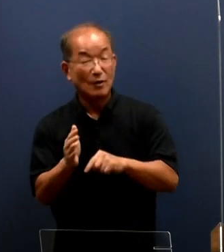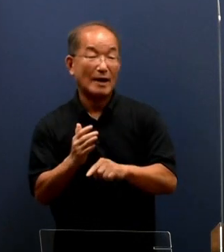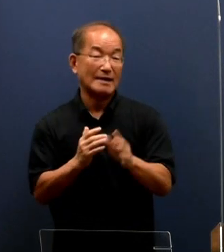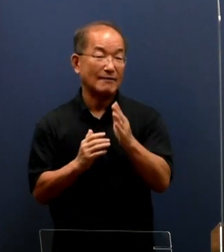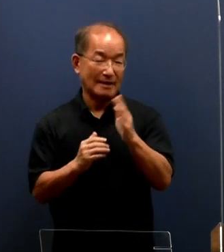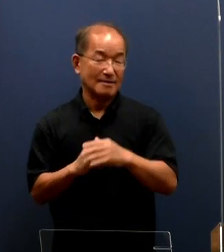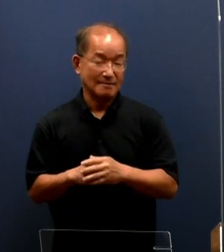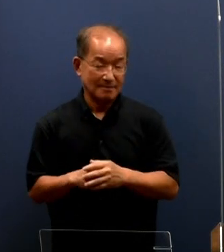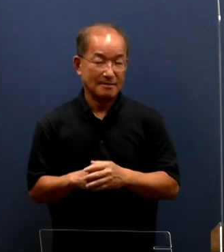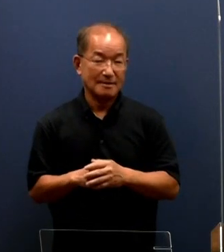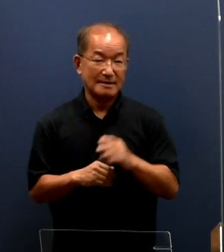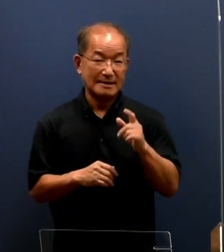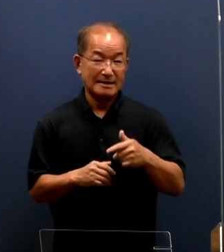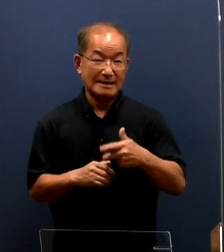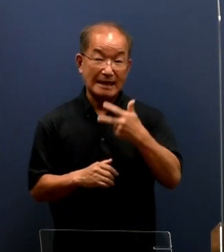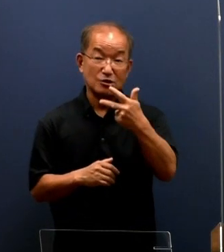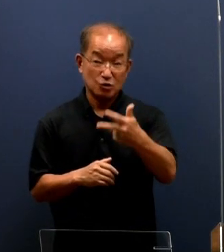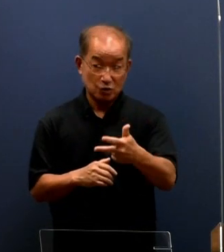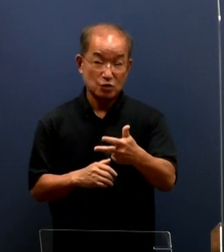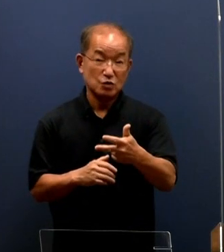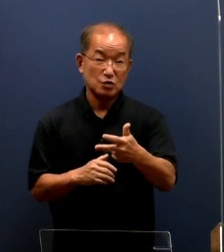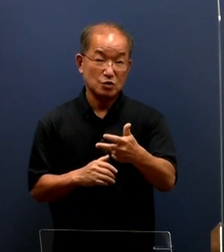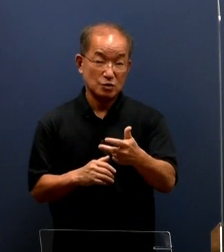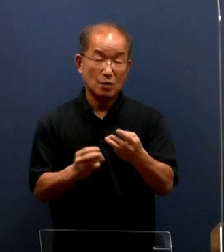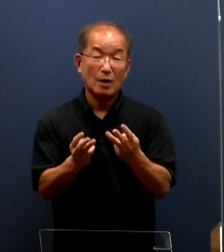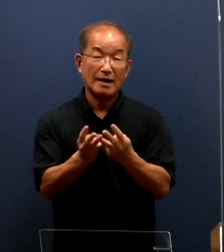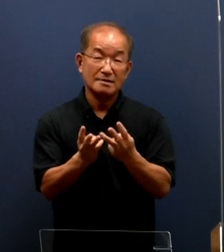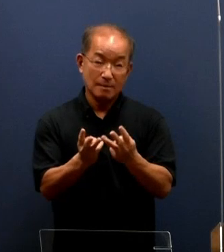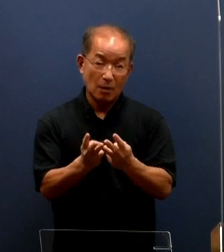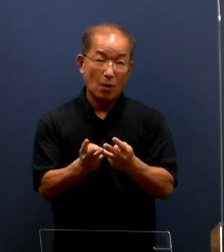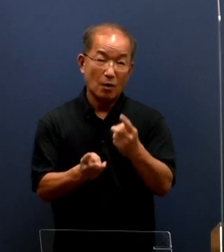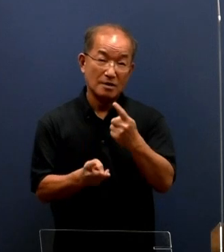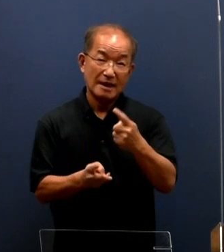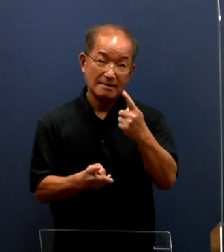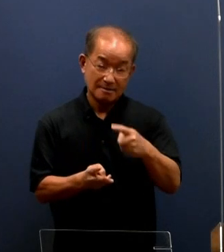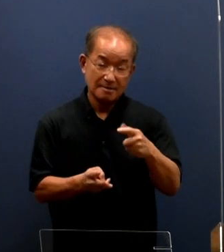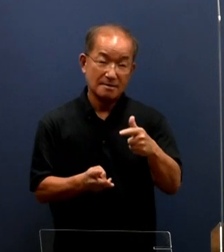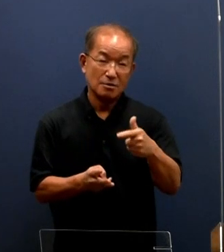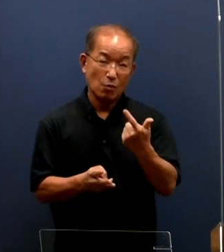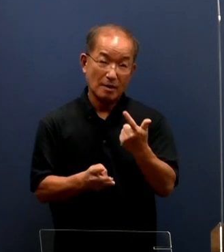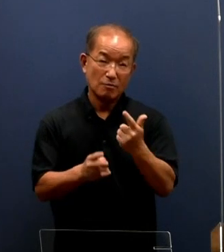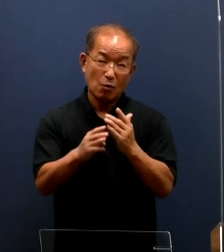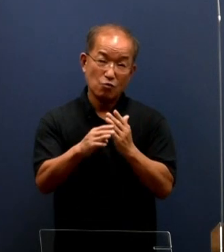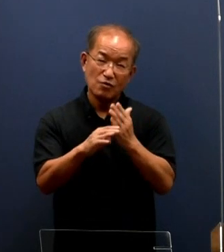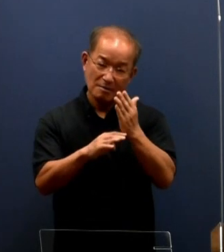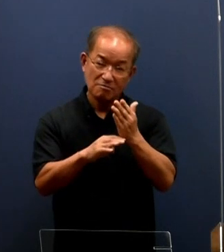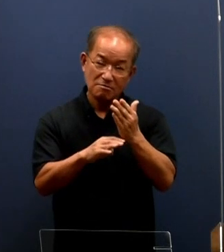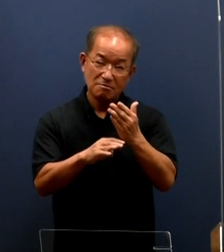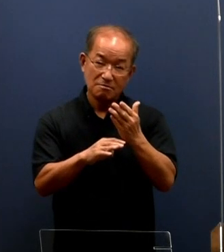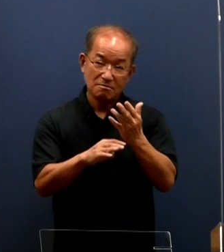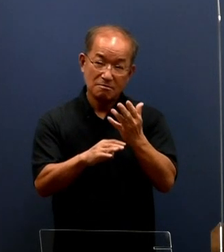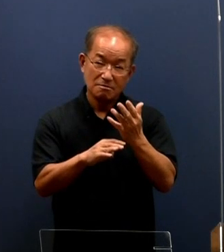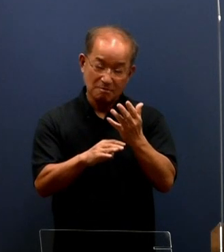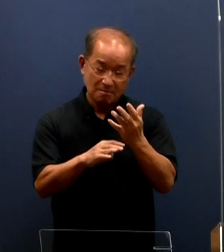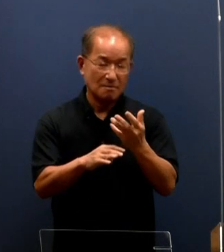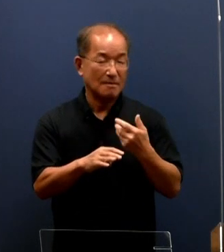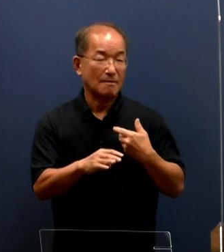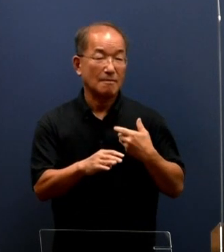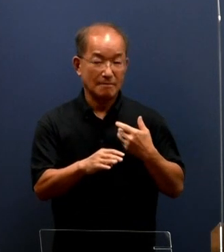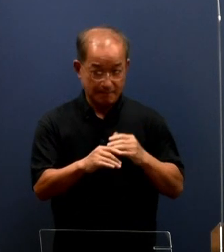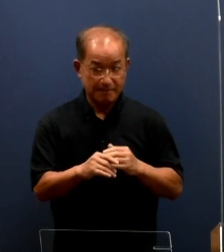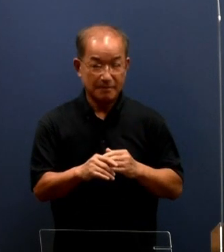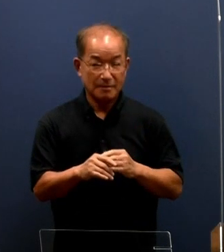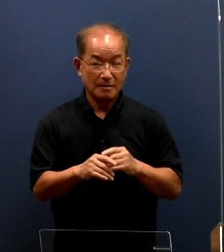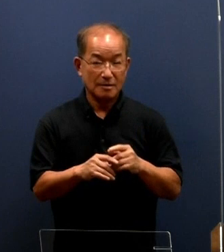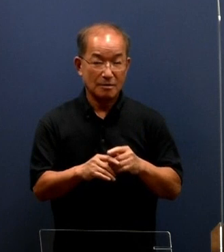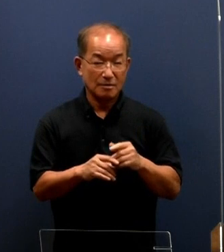も多分週明けの数字が1600よりも増えると思いますけども、それ